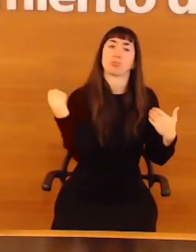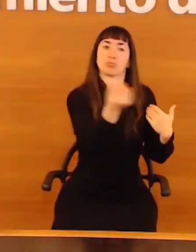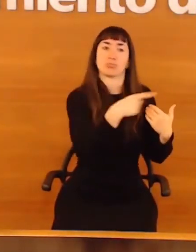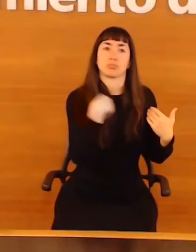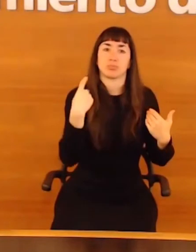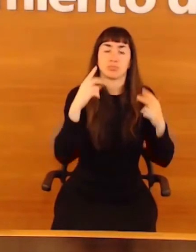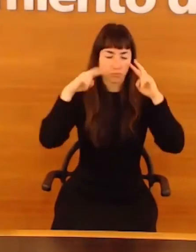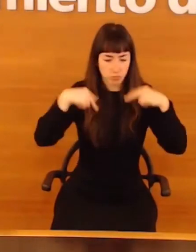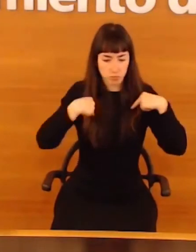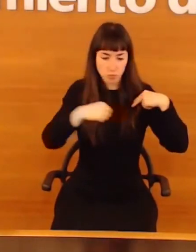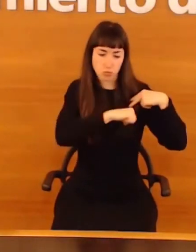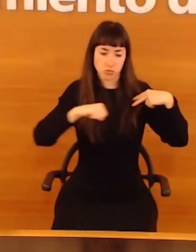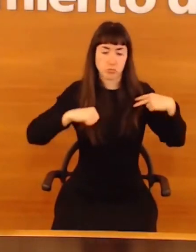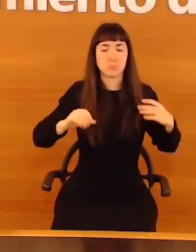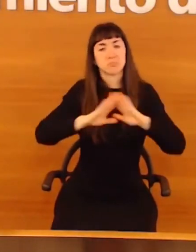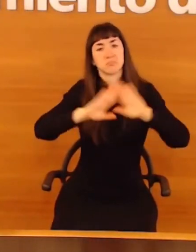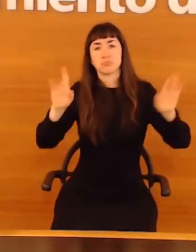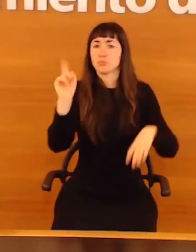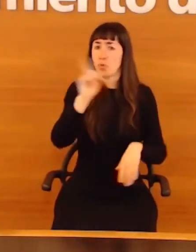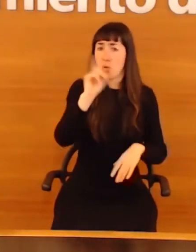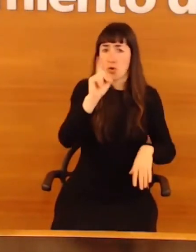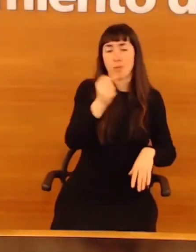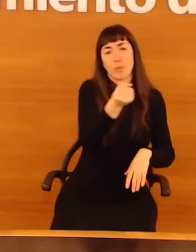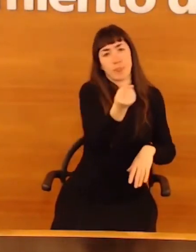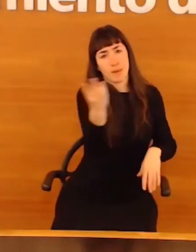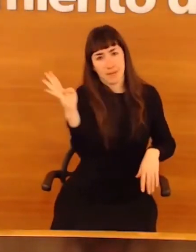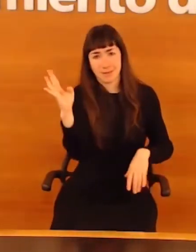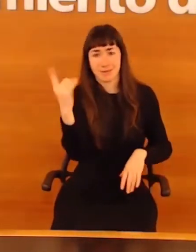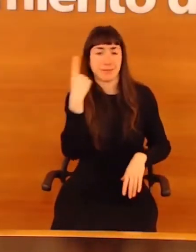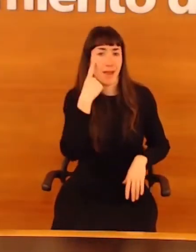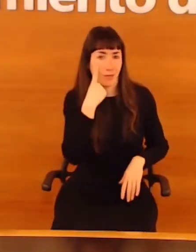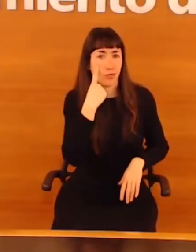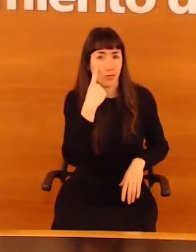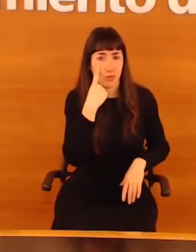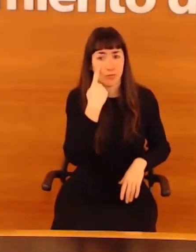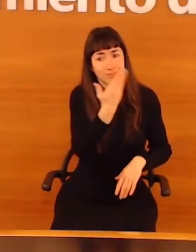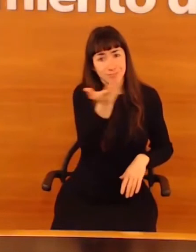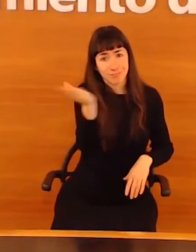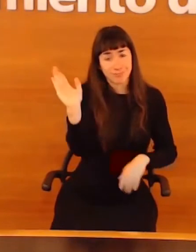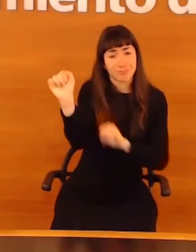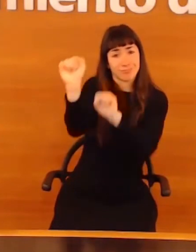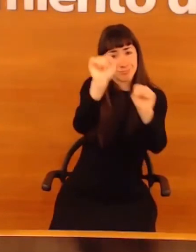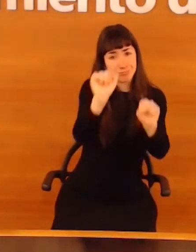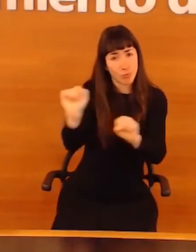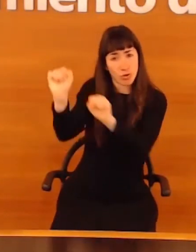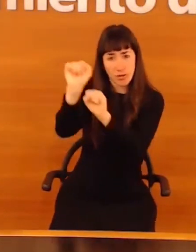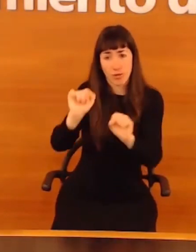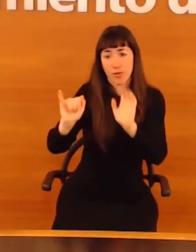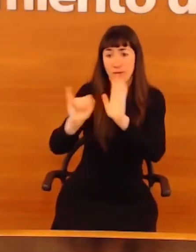solo en uno mismo, sino pensar en los demás con la idea de atender siempre no solo a los más cercanos, sino tener en